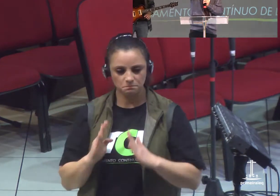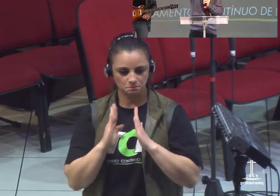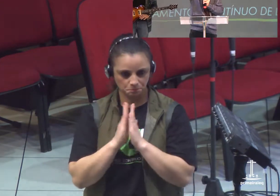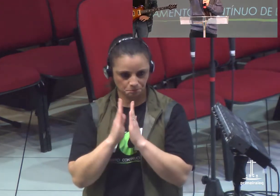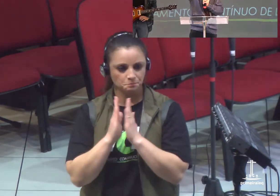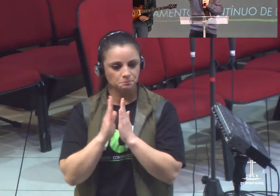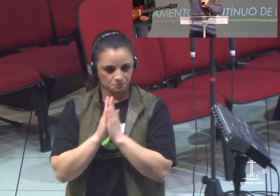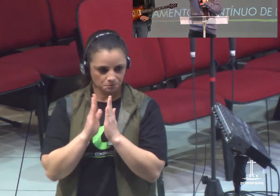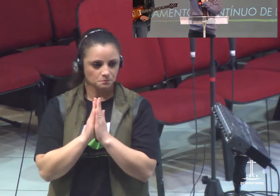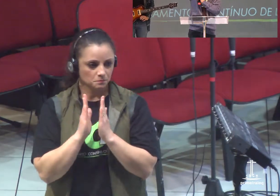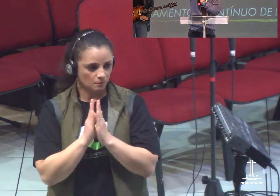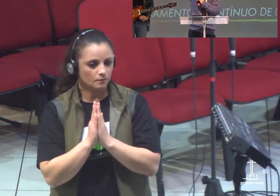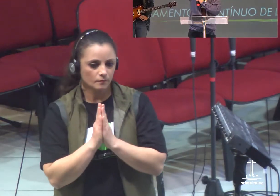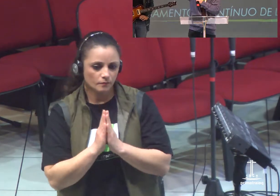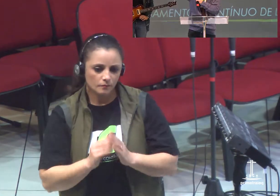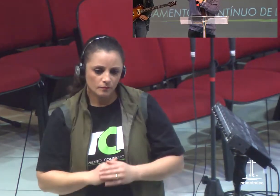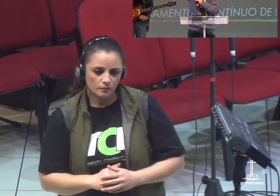Que ele... Oi?